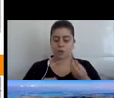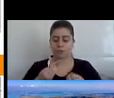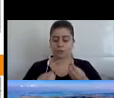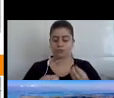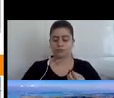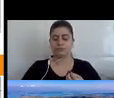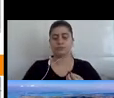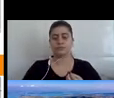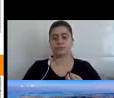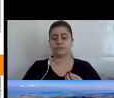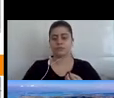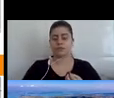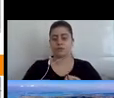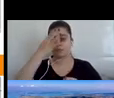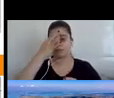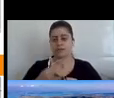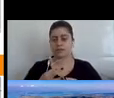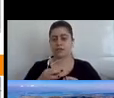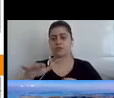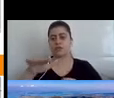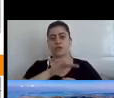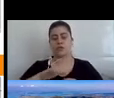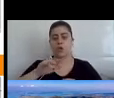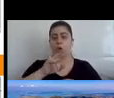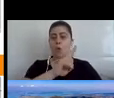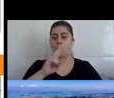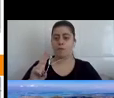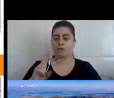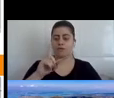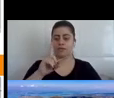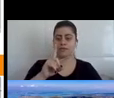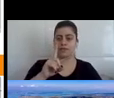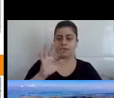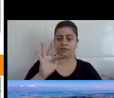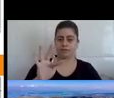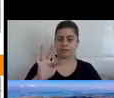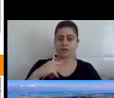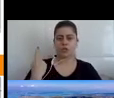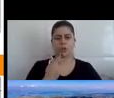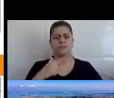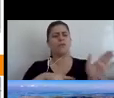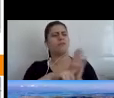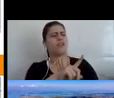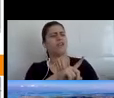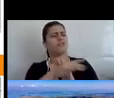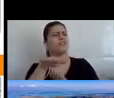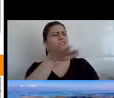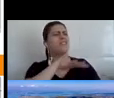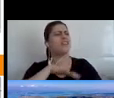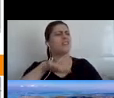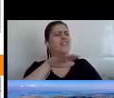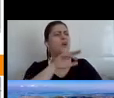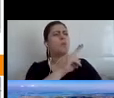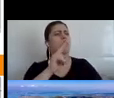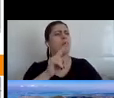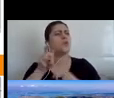seja, no território rural e urbano do DF. E aí a gente pergunta, né, a gente questiona, que território urbano